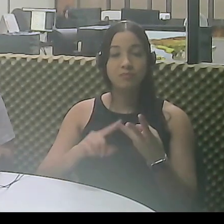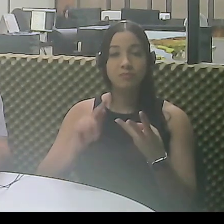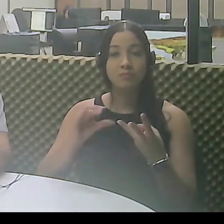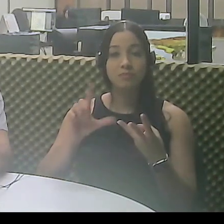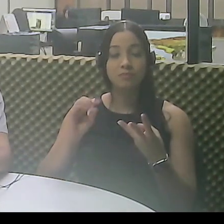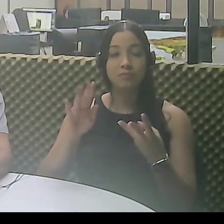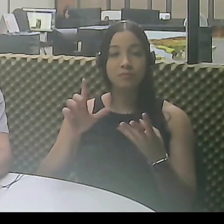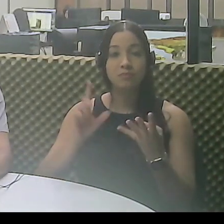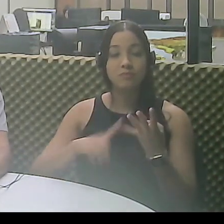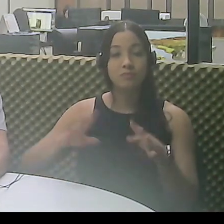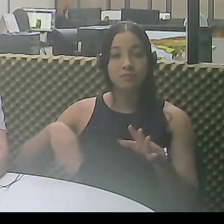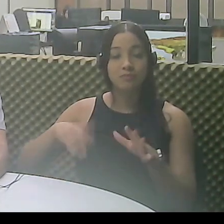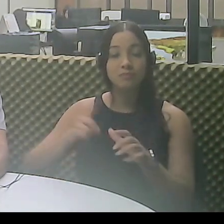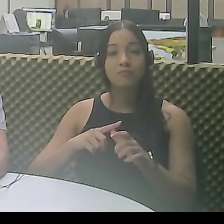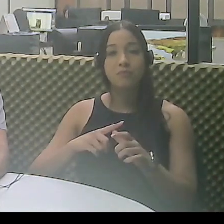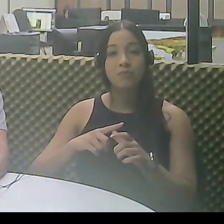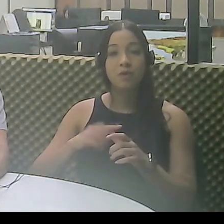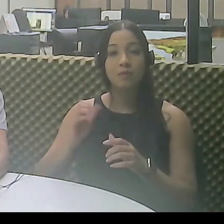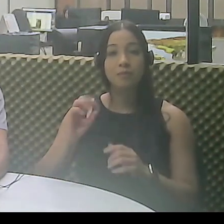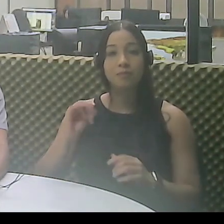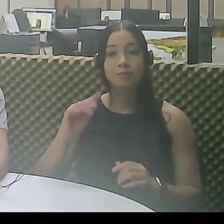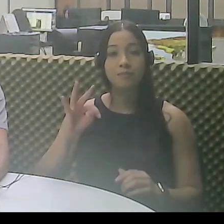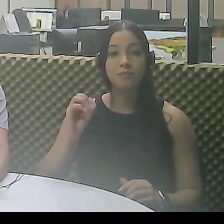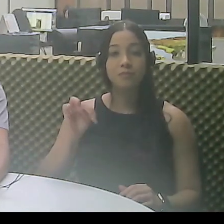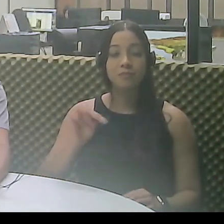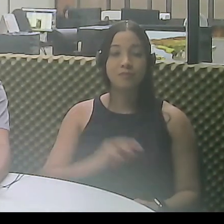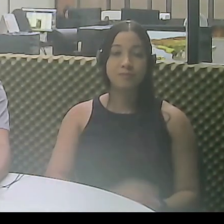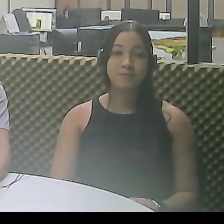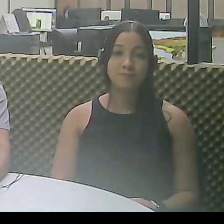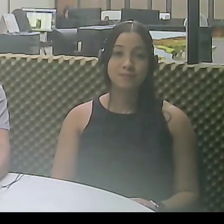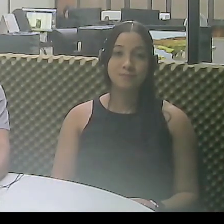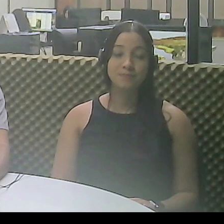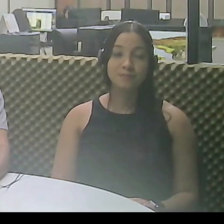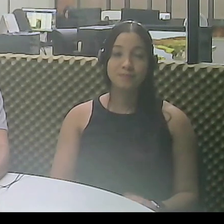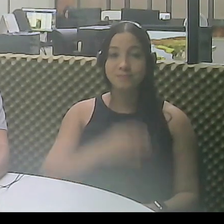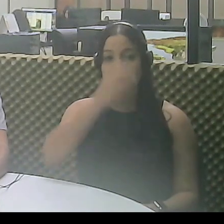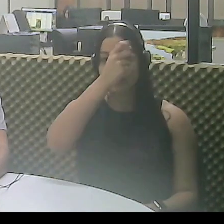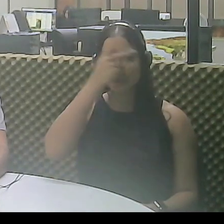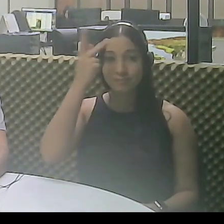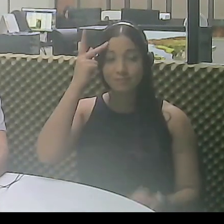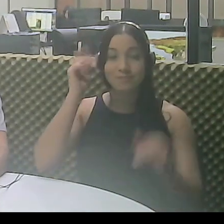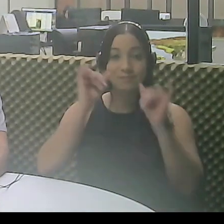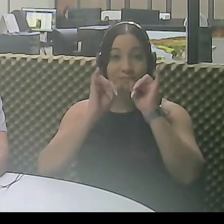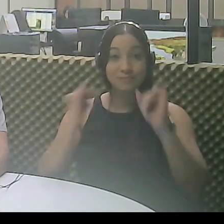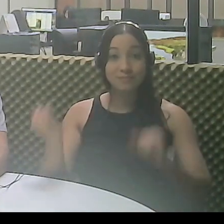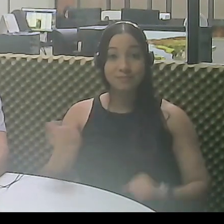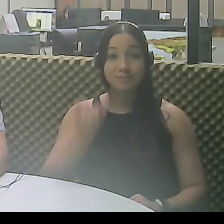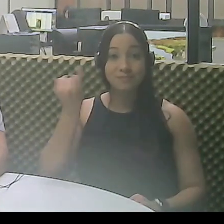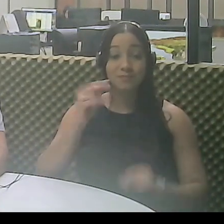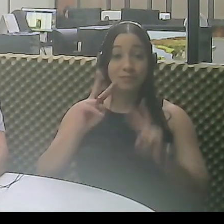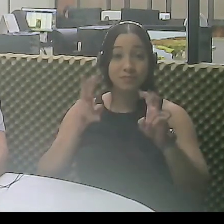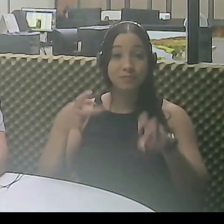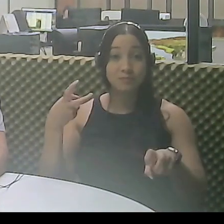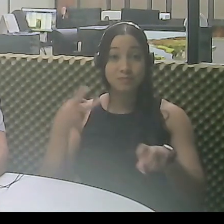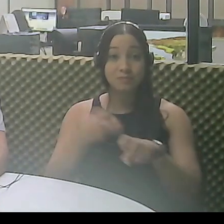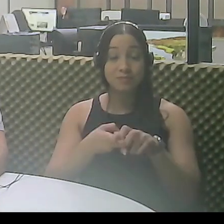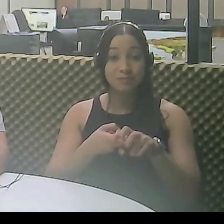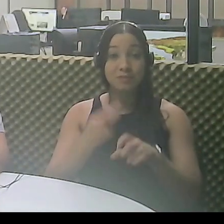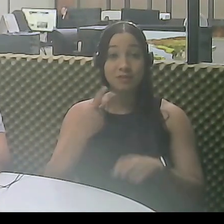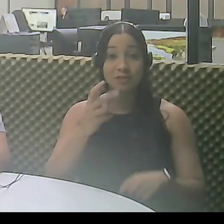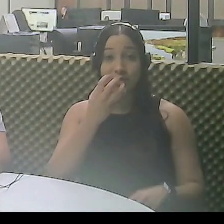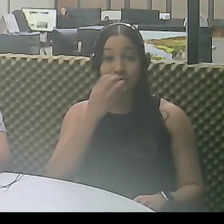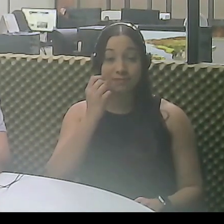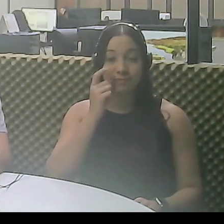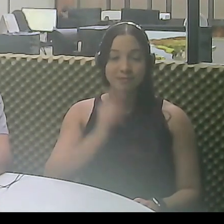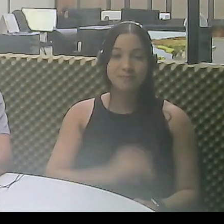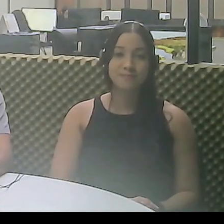halterofilismo, natação e parabadminton. A Prefeitura tem um recado importante sobre vacinação para o seu pet.